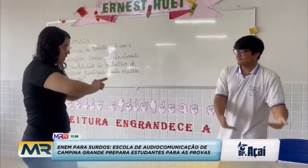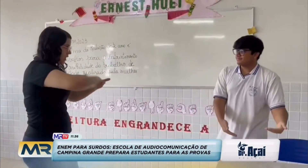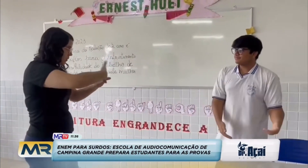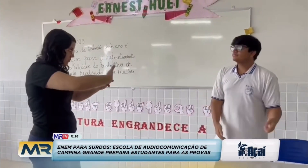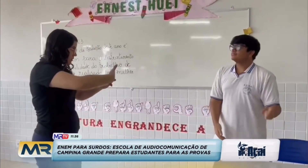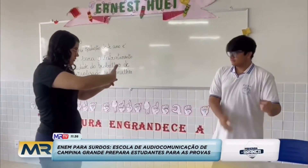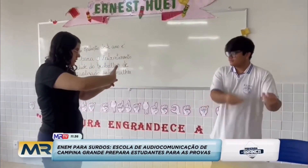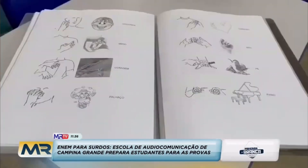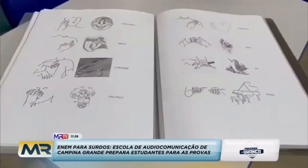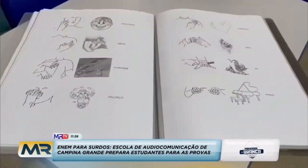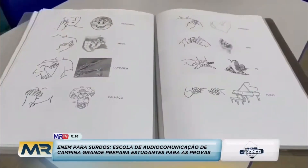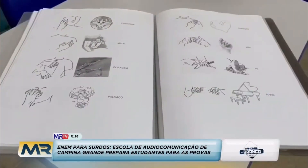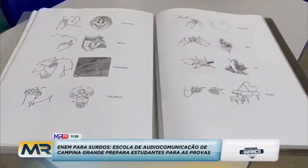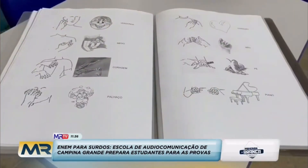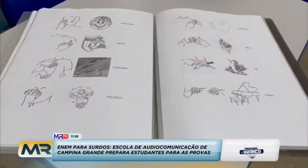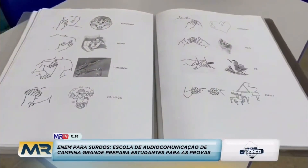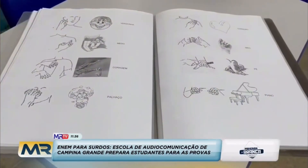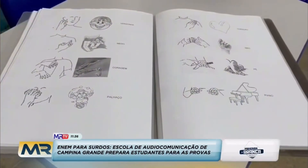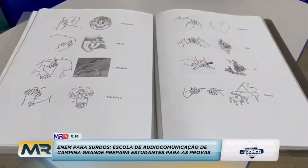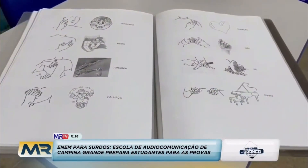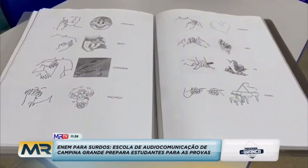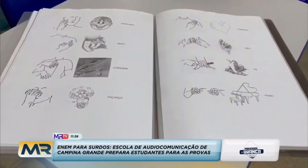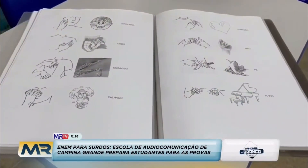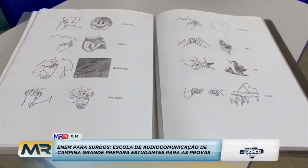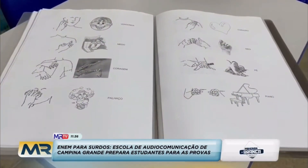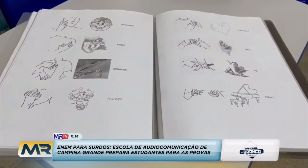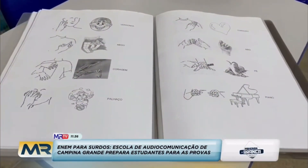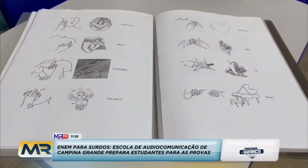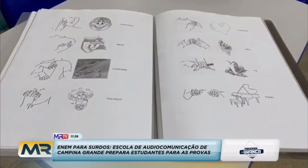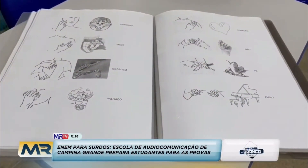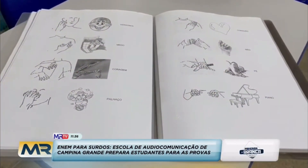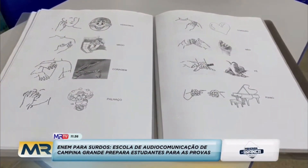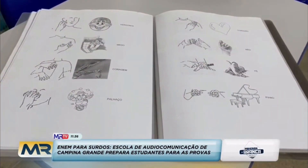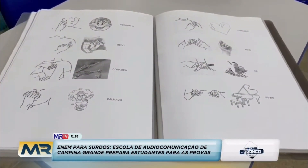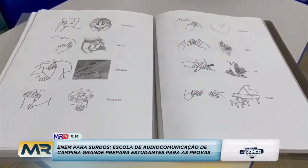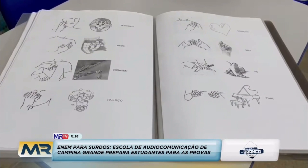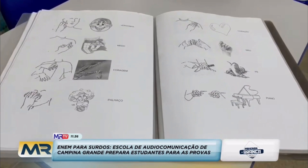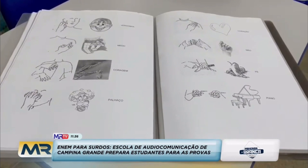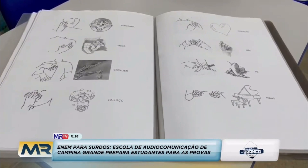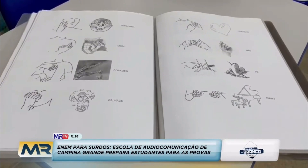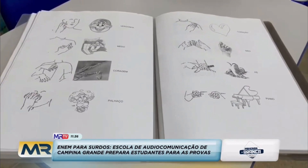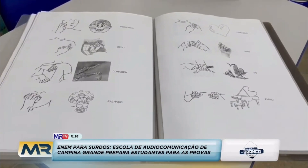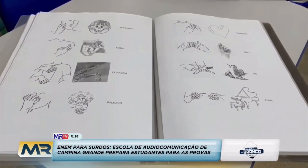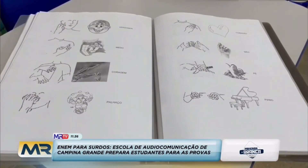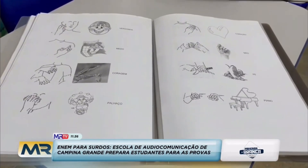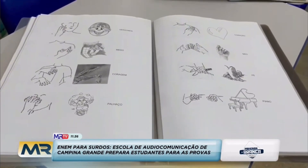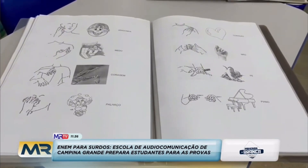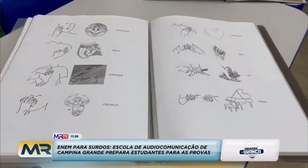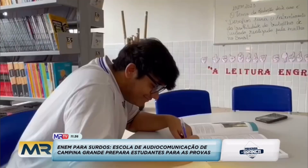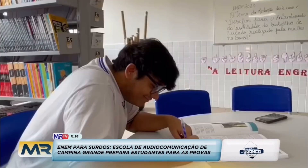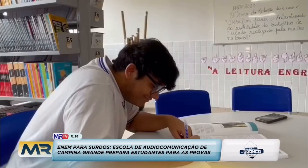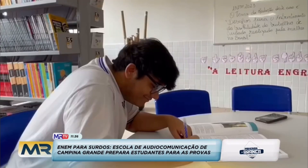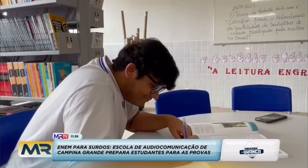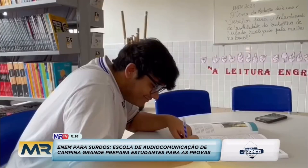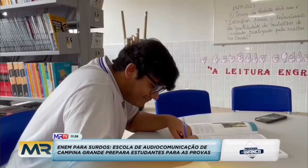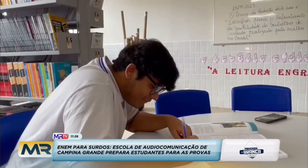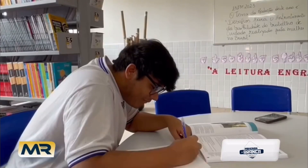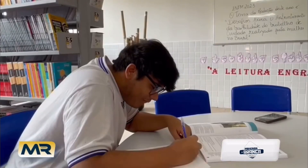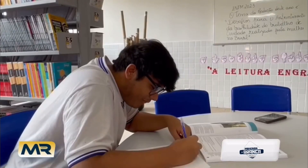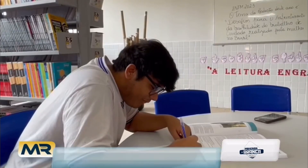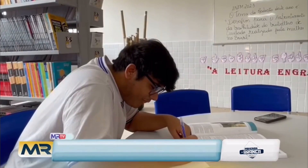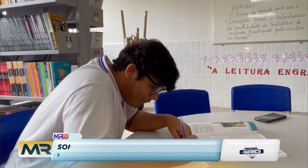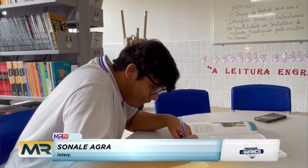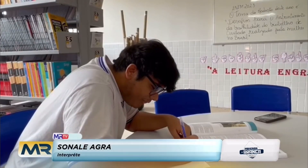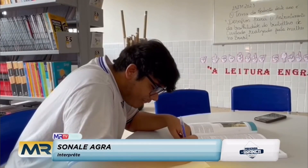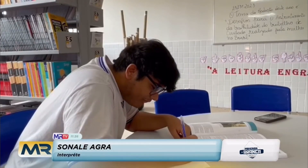de um vídeo. E cada participante faz a prova em um computador. O Enem em Libras tem o mesmo número de questões da prova regular, além de